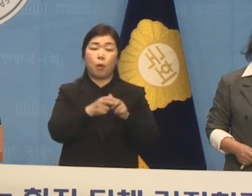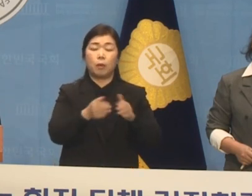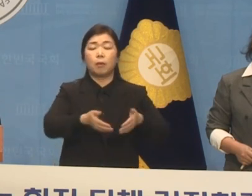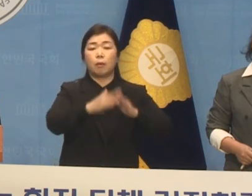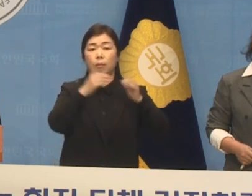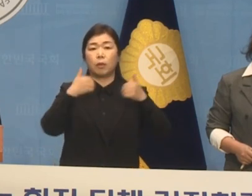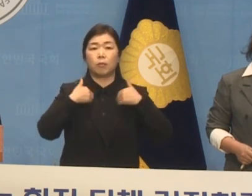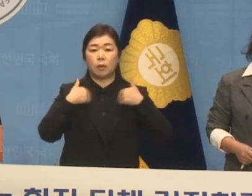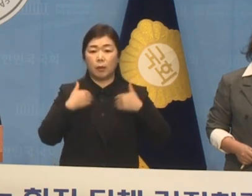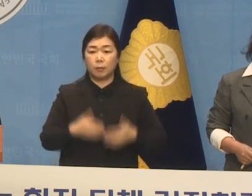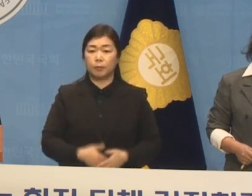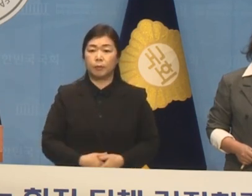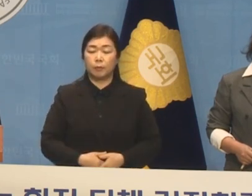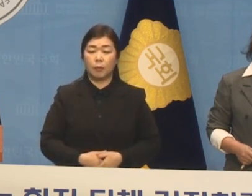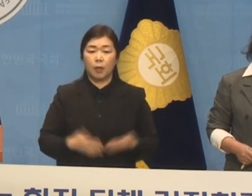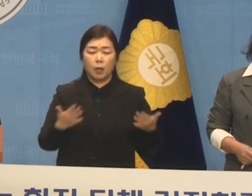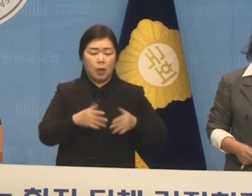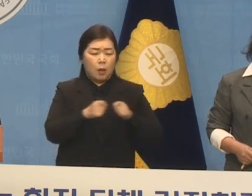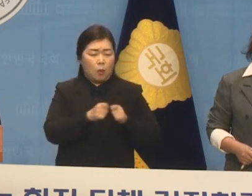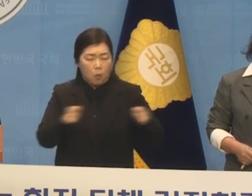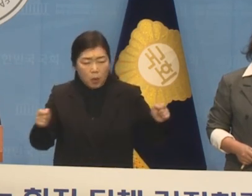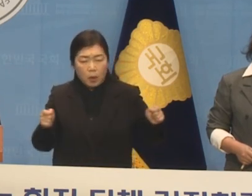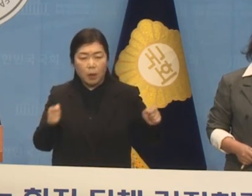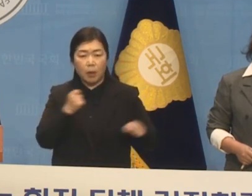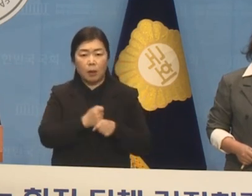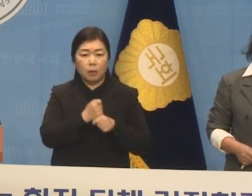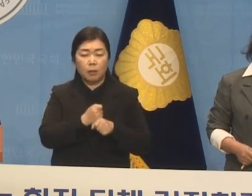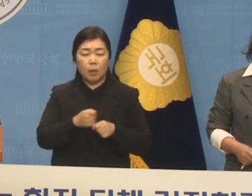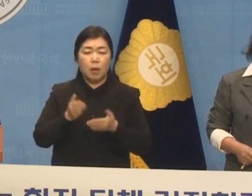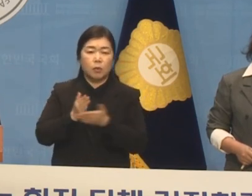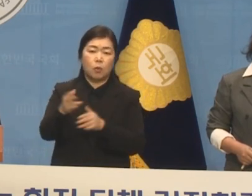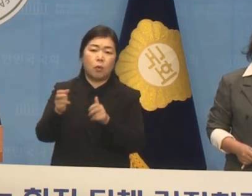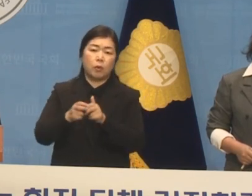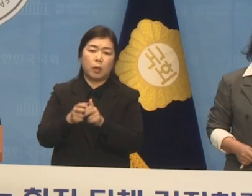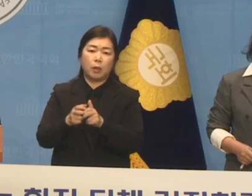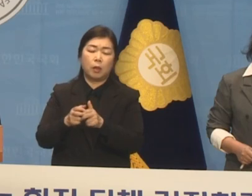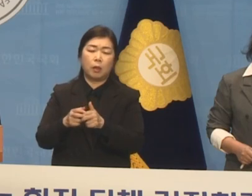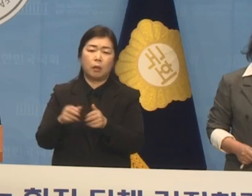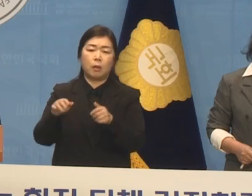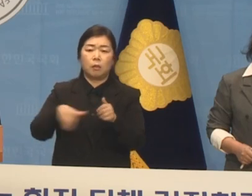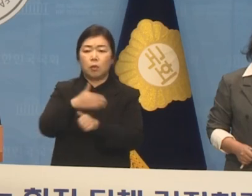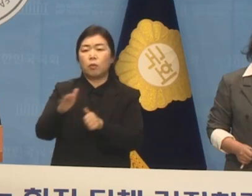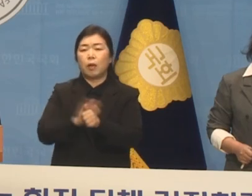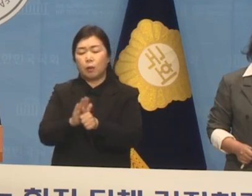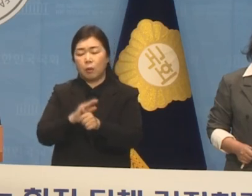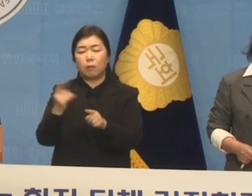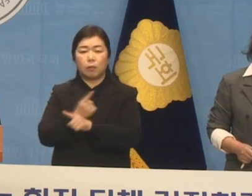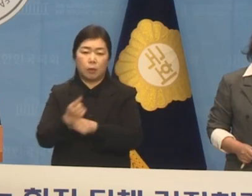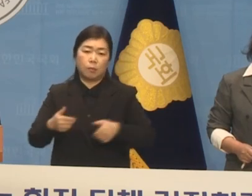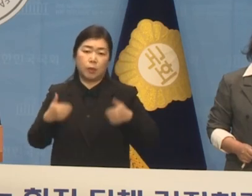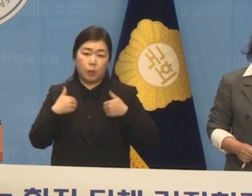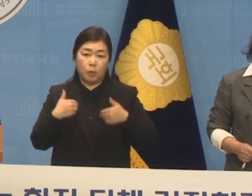처우 개선과 전공의가 일을 놓으면 병원이 마비되는 왜곡된 의료 현장을